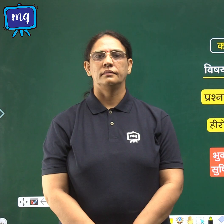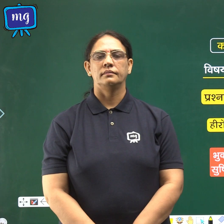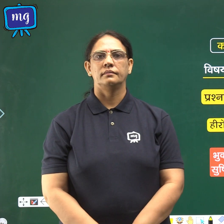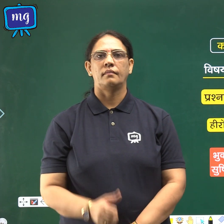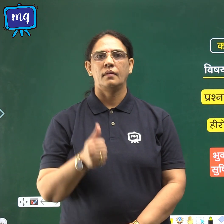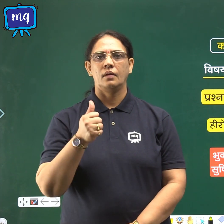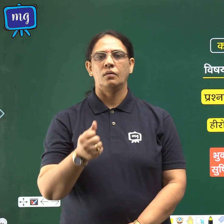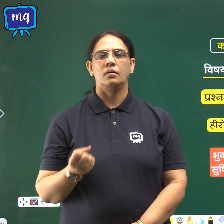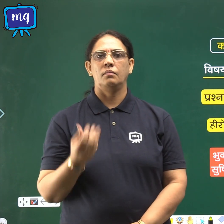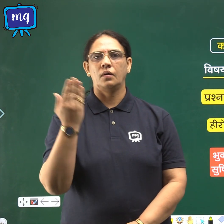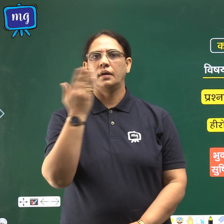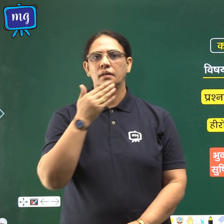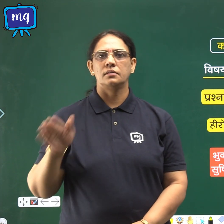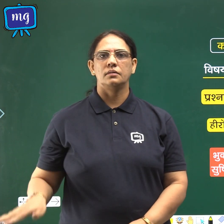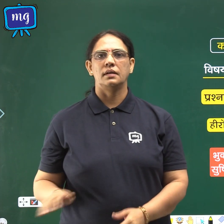गुड मॉर्निंग बच्चों,